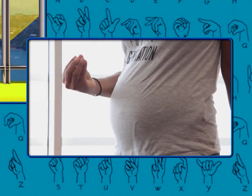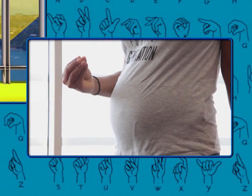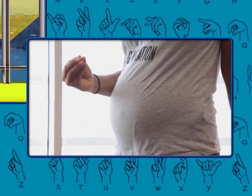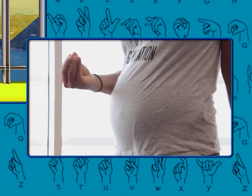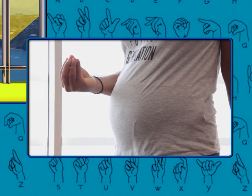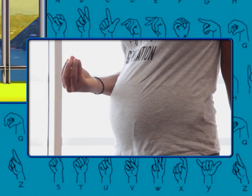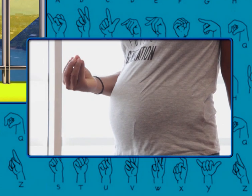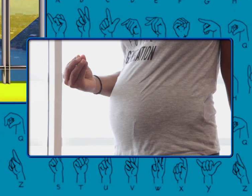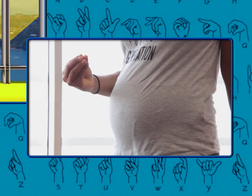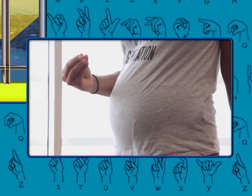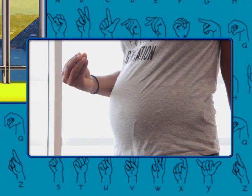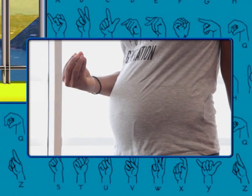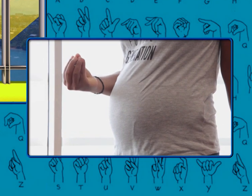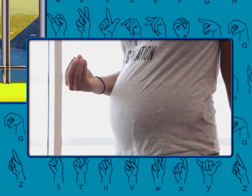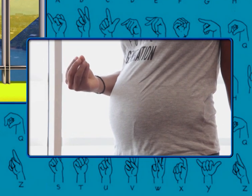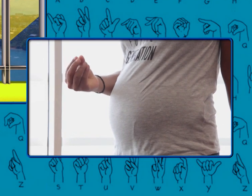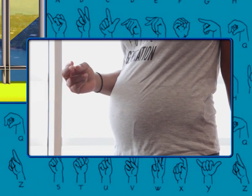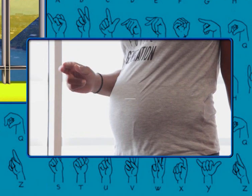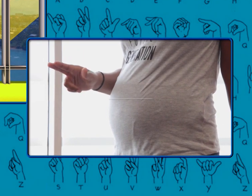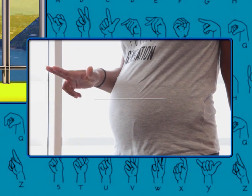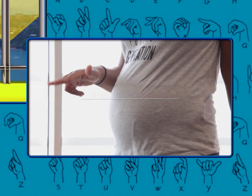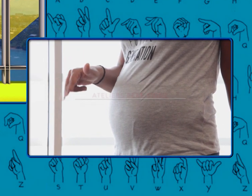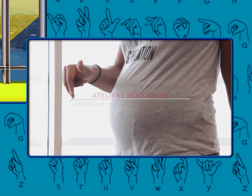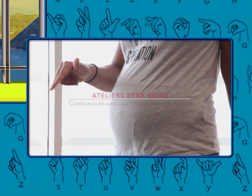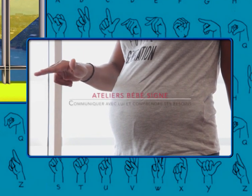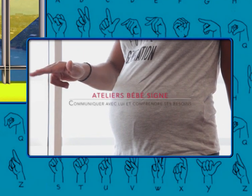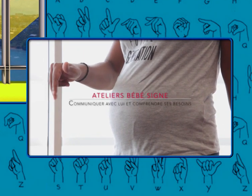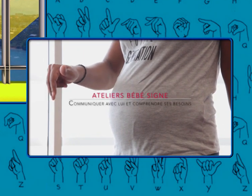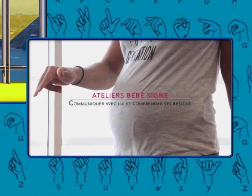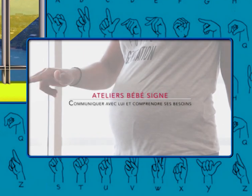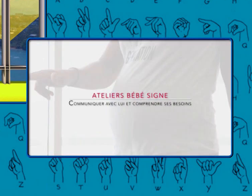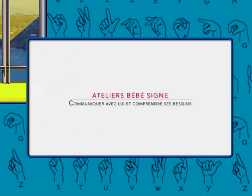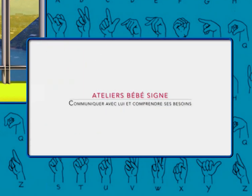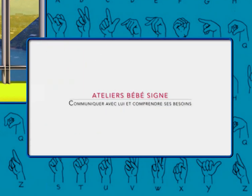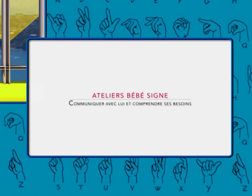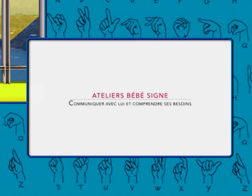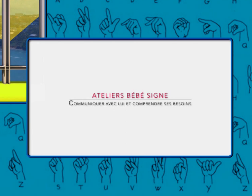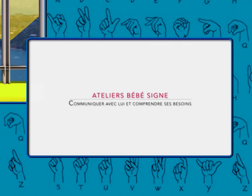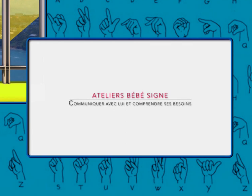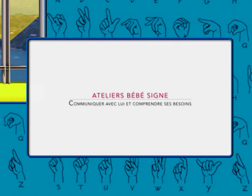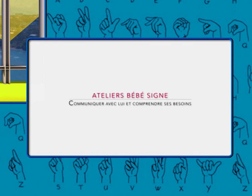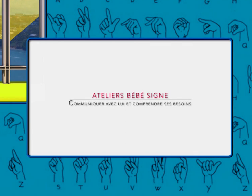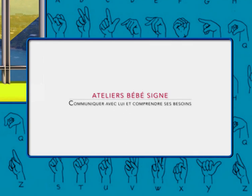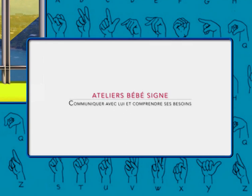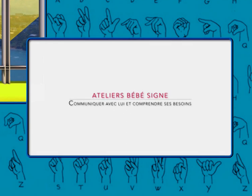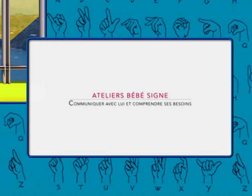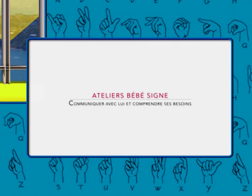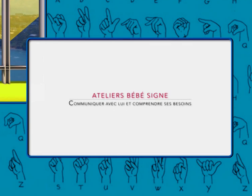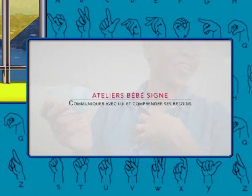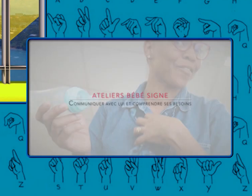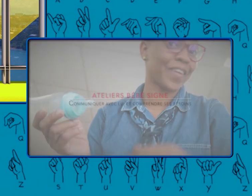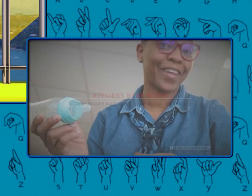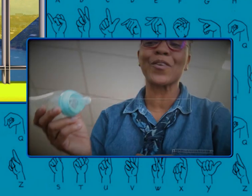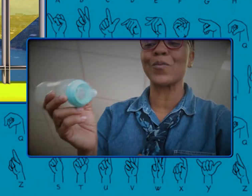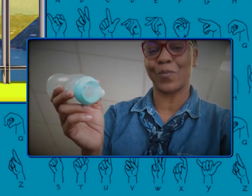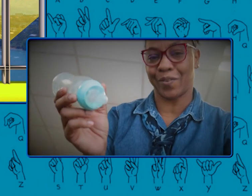part à Paris et va donc faire partie d'un concours national. Alors, on croise les doigts, on verra bien. Mais au-delà, en fait, de ce